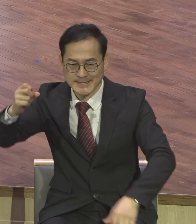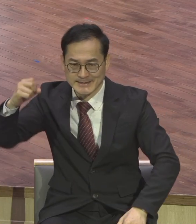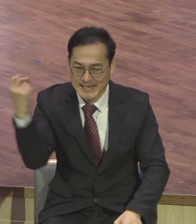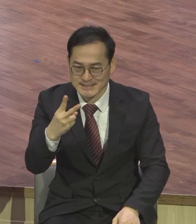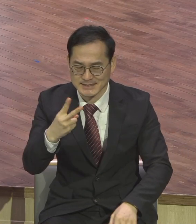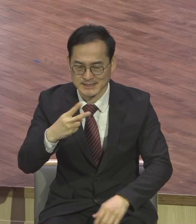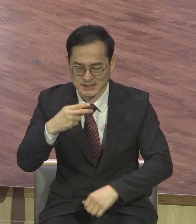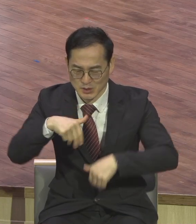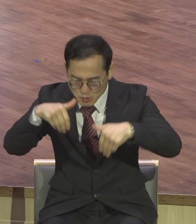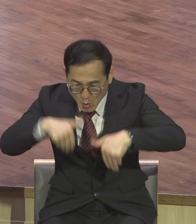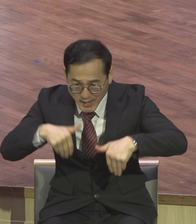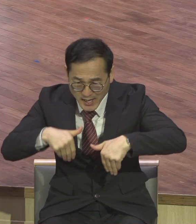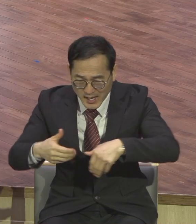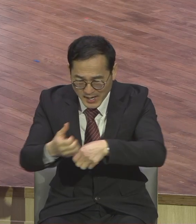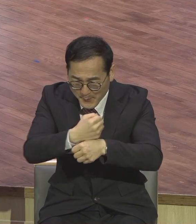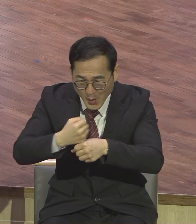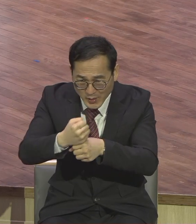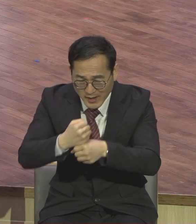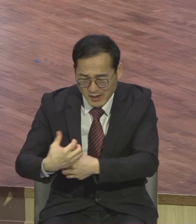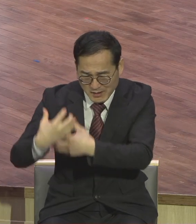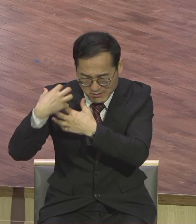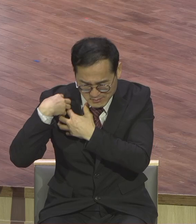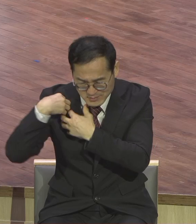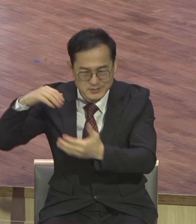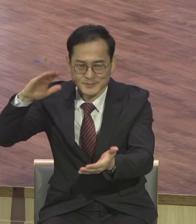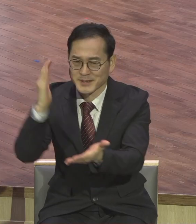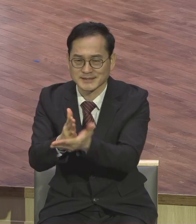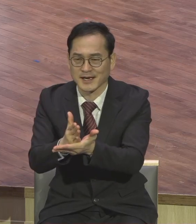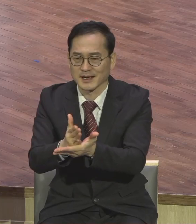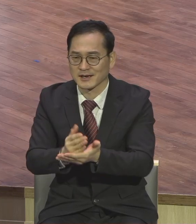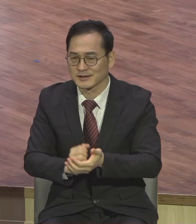종의 멍에를 메지 말자.